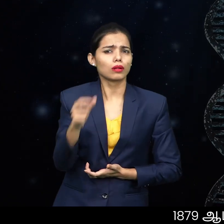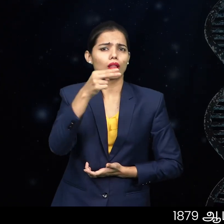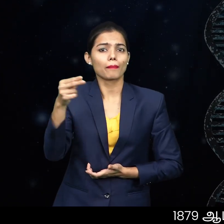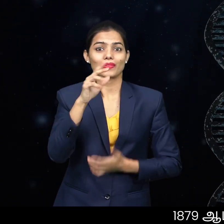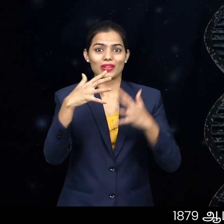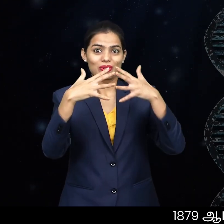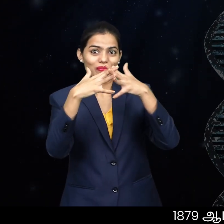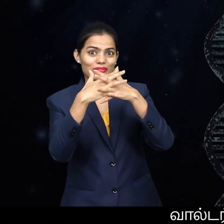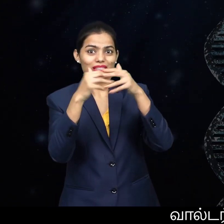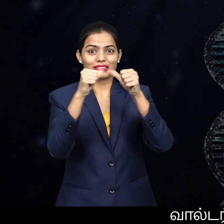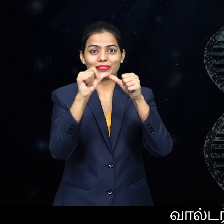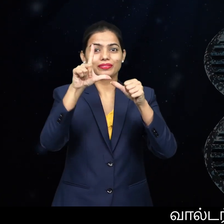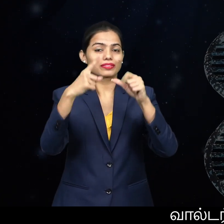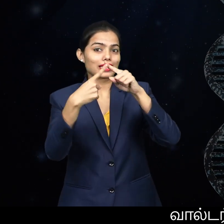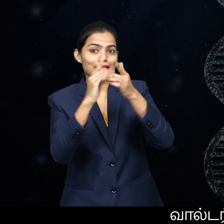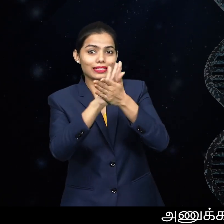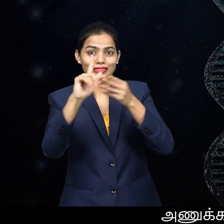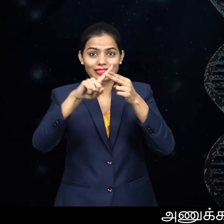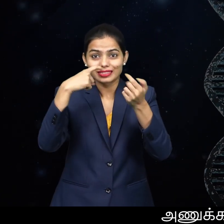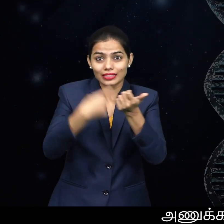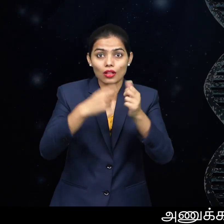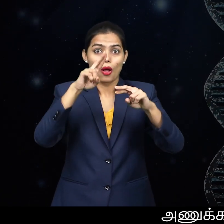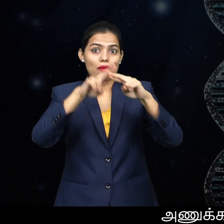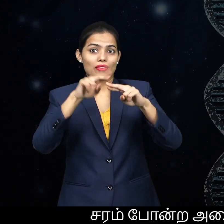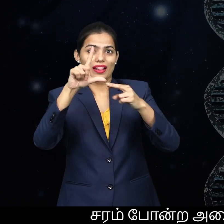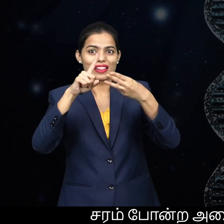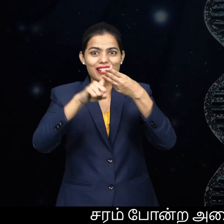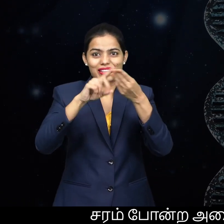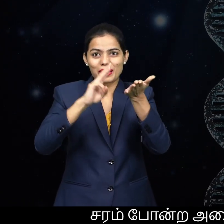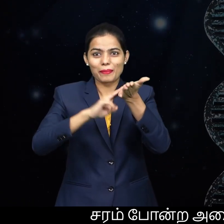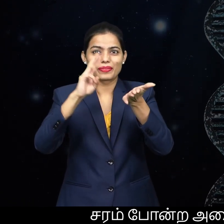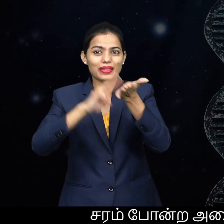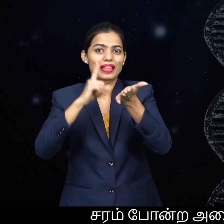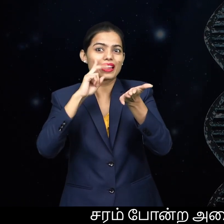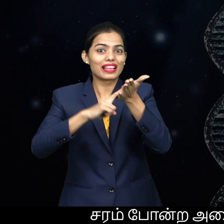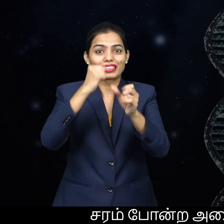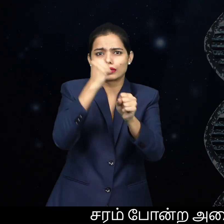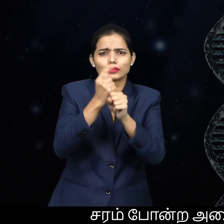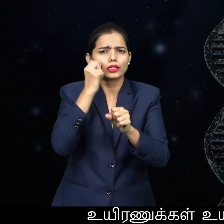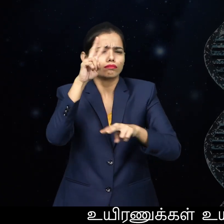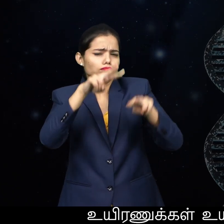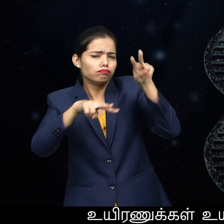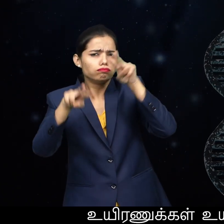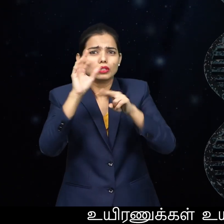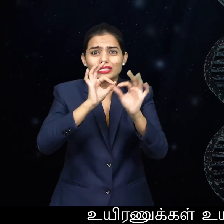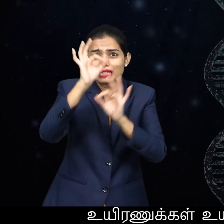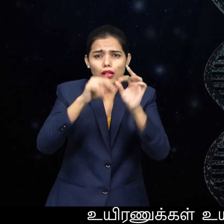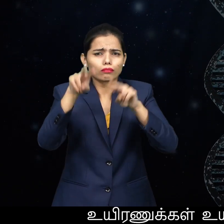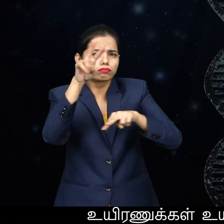1879ஆம் ஆண்டில் வால்டர் ஃப்ளமிங் அணுக்கருவில் உள்ள சரம் போன்ற அமைப்புகளைக் கொண்ட உயிரணுக்கள் உயிரணு